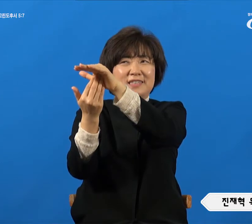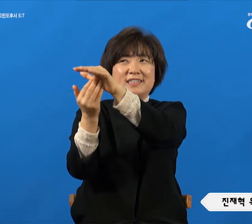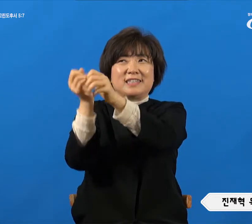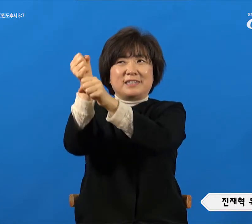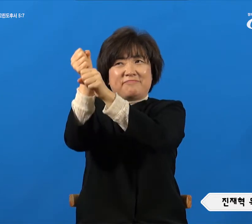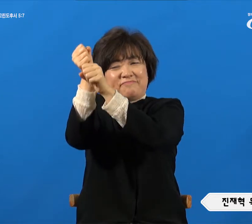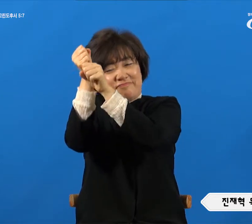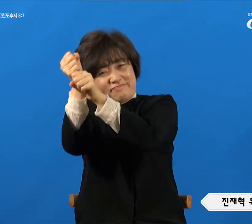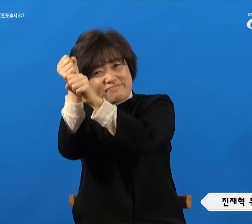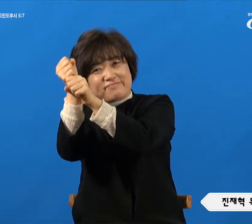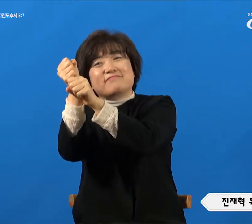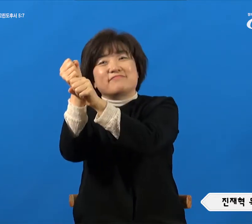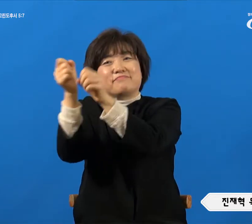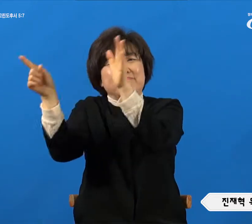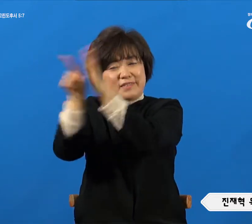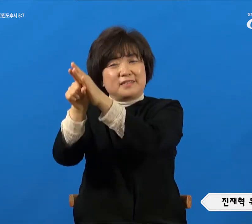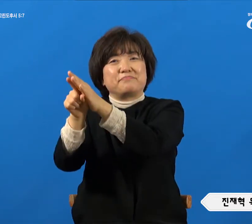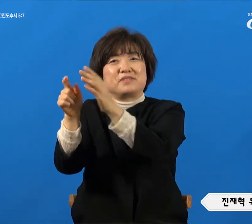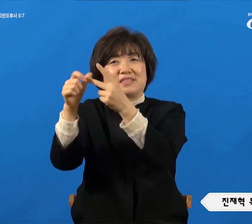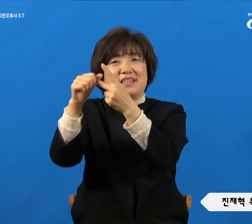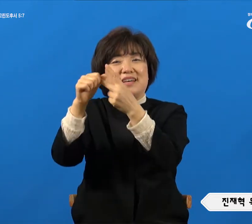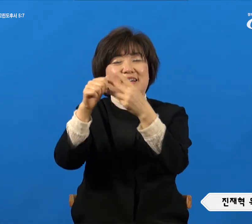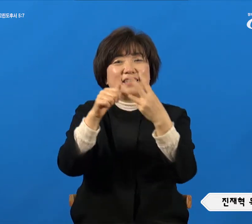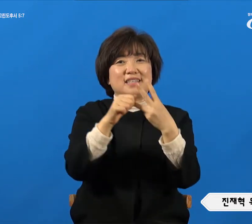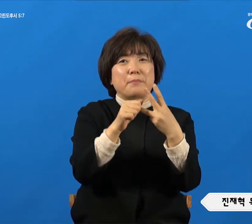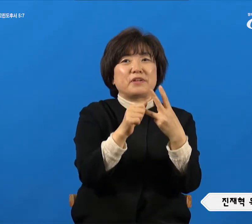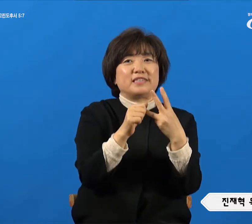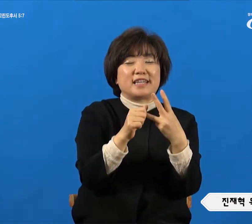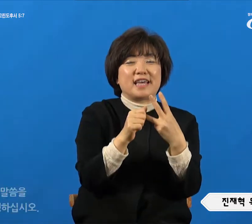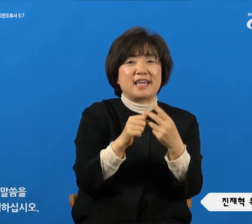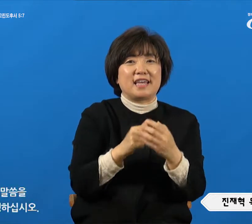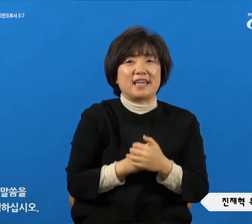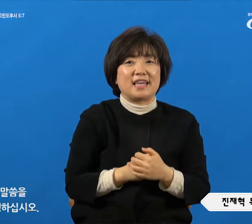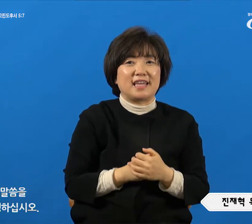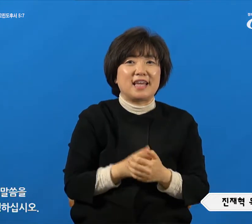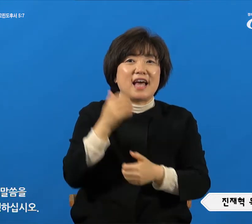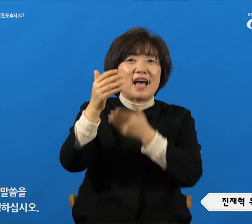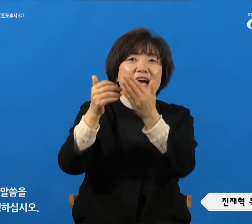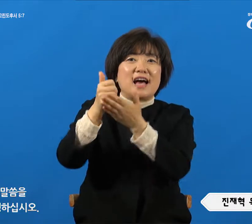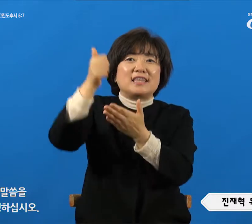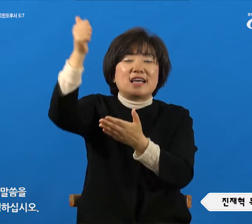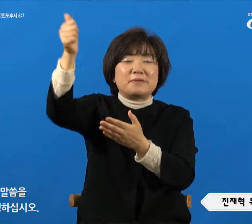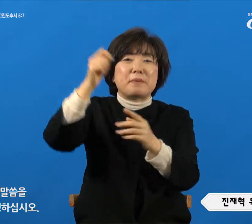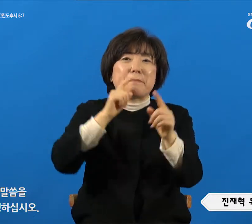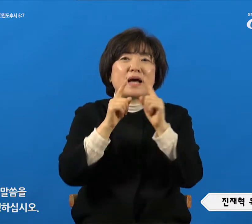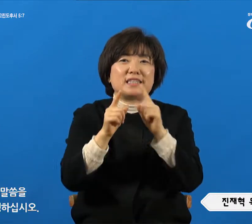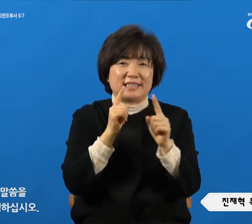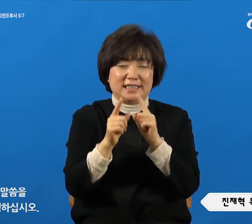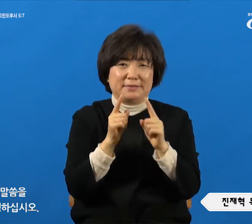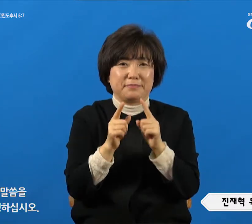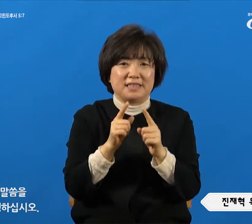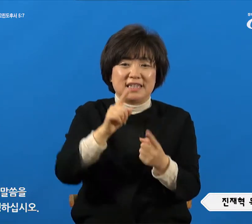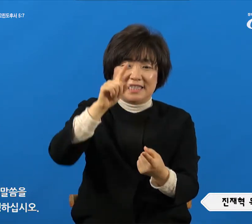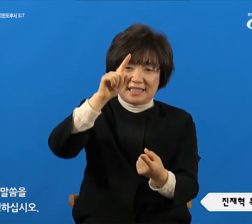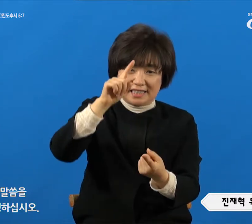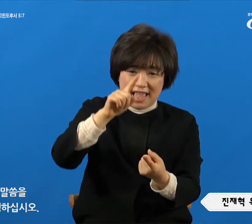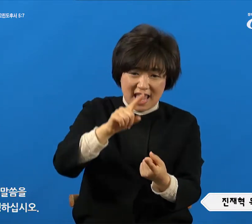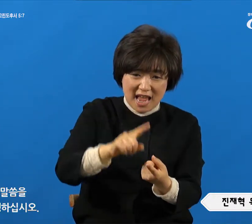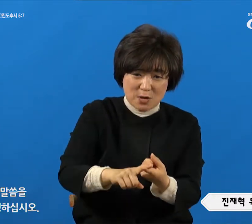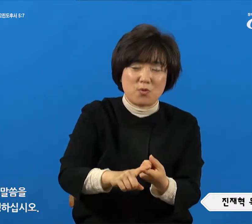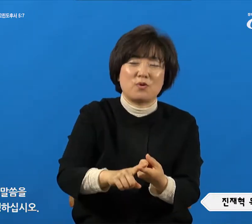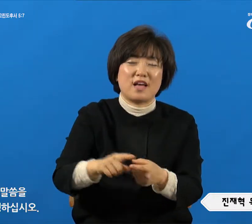함부로 제한하지 않습니다. 그리고 마지막 세 번째로 하나님의 말씀을